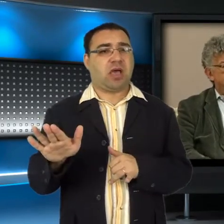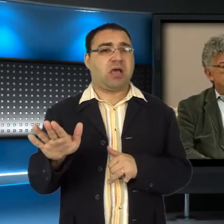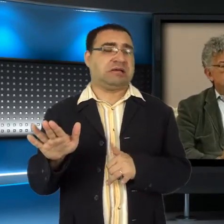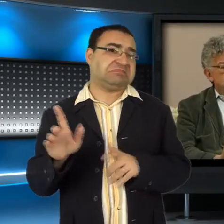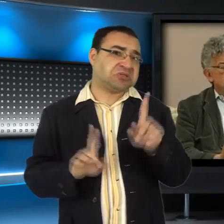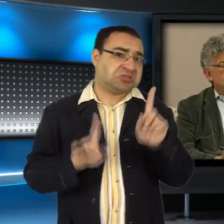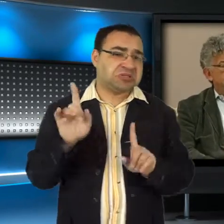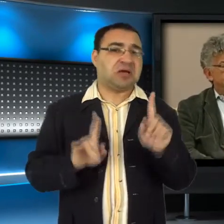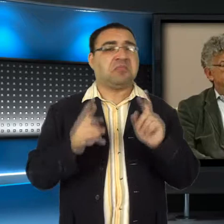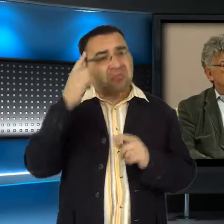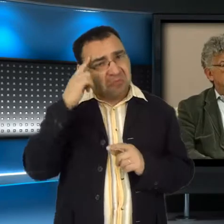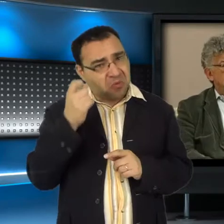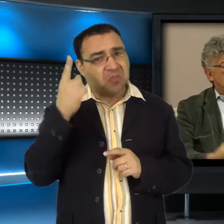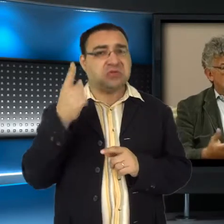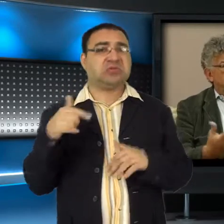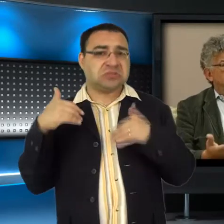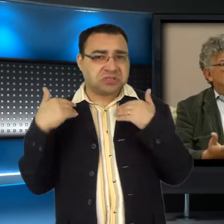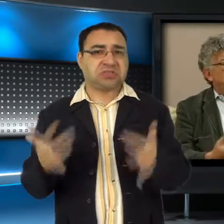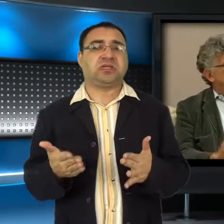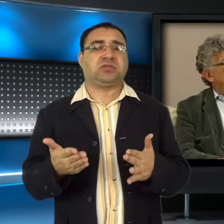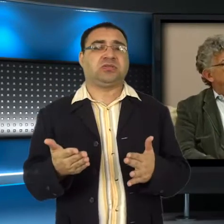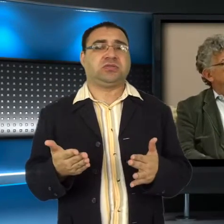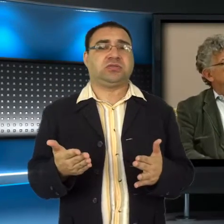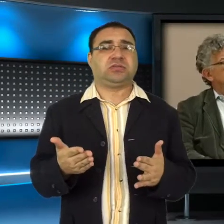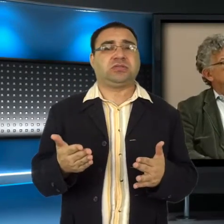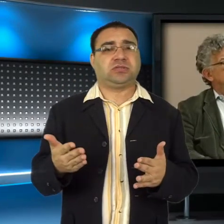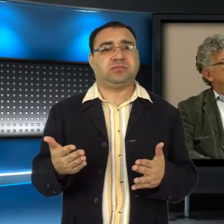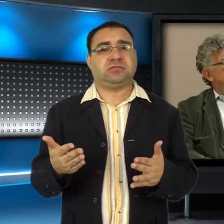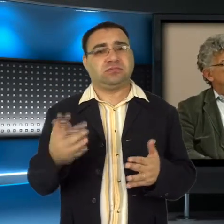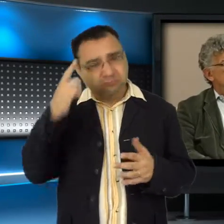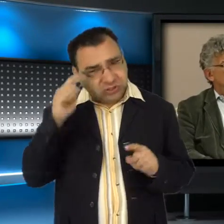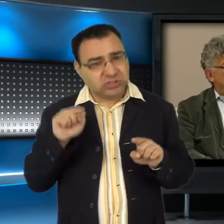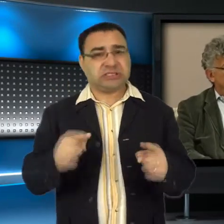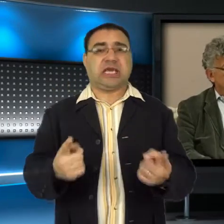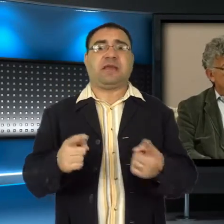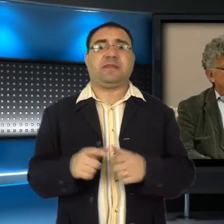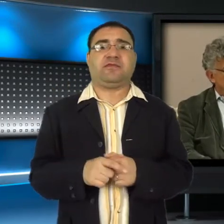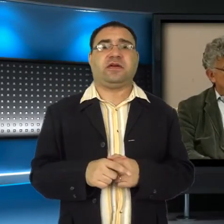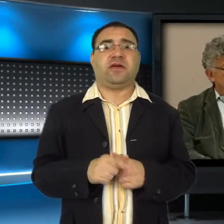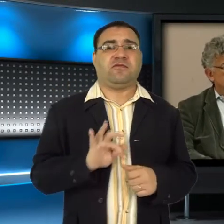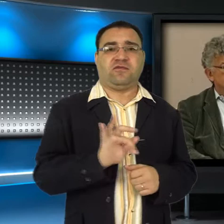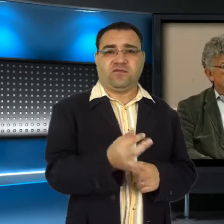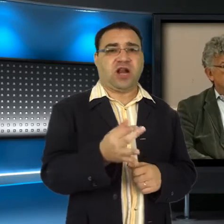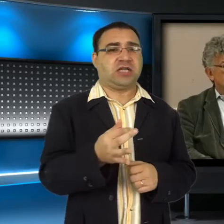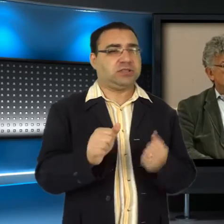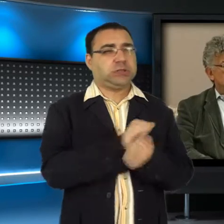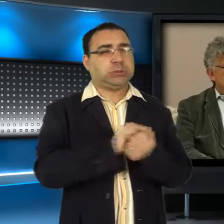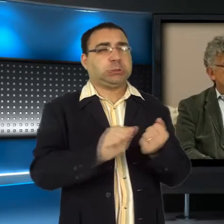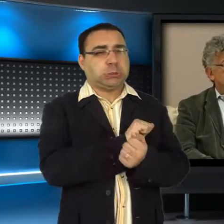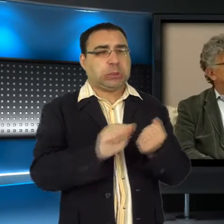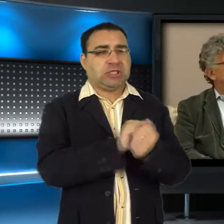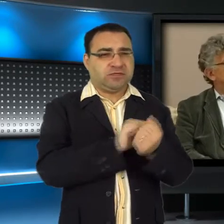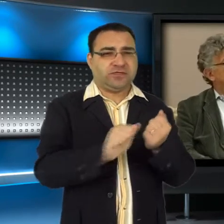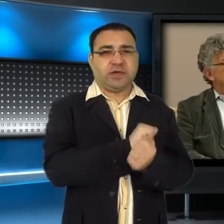momenty, kiedy może zapewnić tą wolność do podejmowania inicjatyw. Myśmy się o to we Francji bardzo dużo bili, bo to